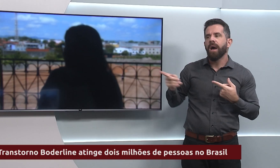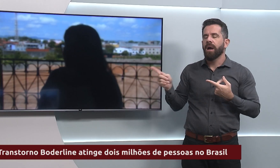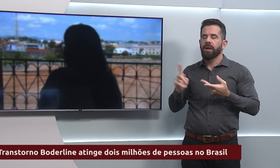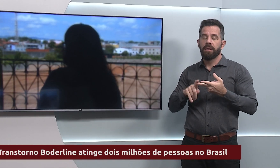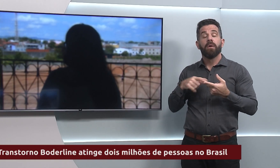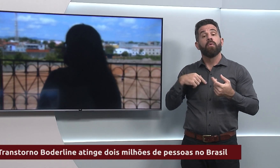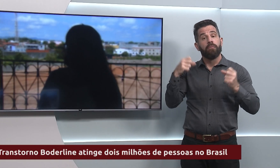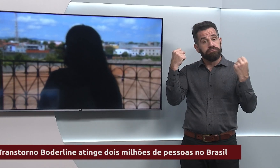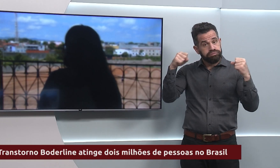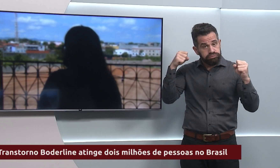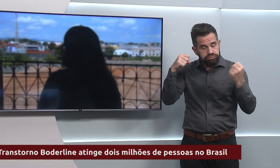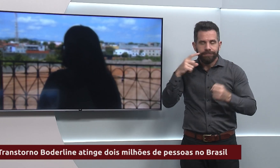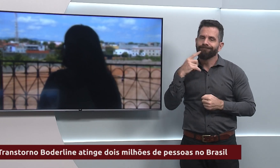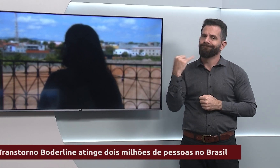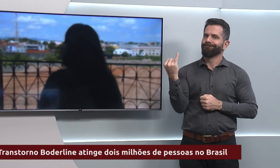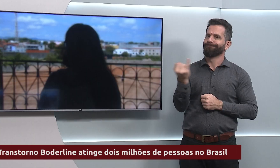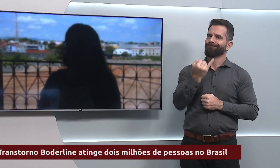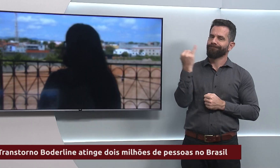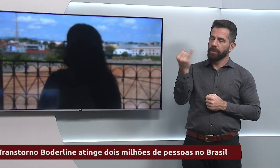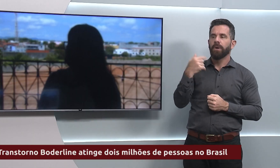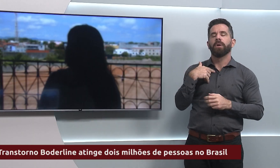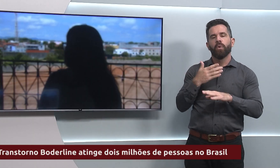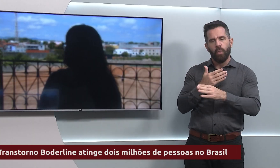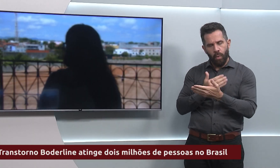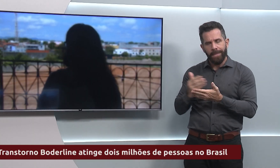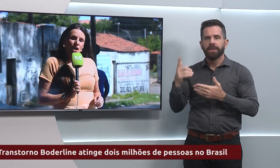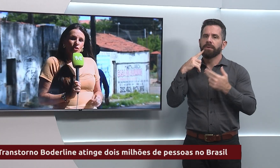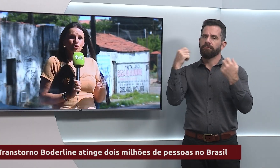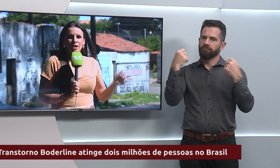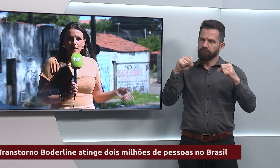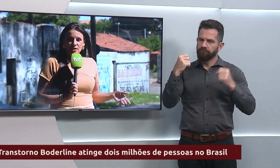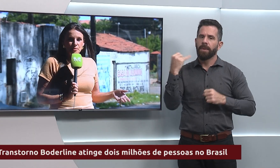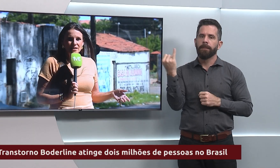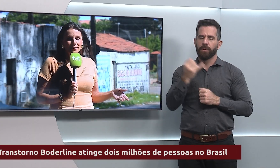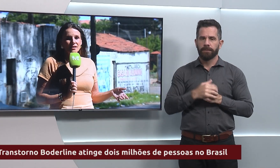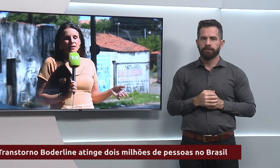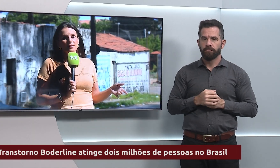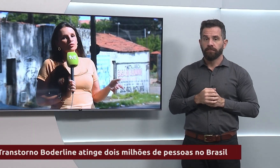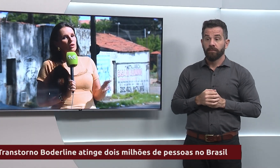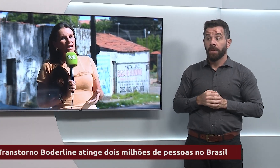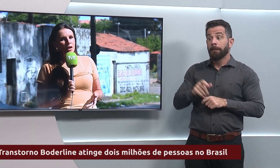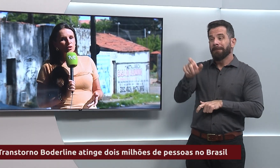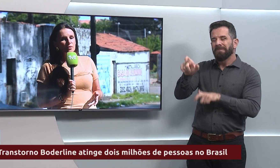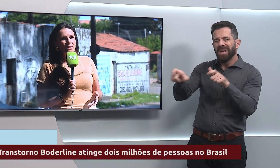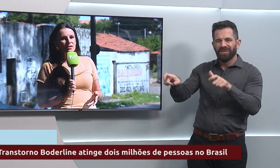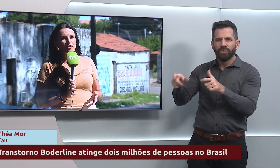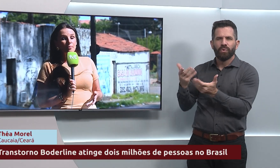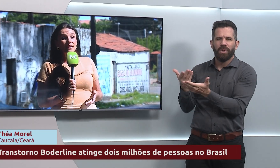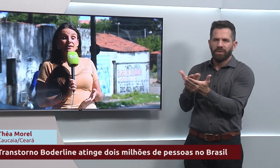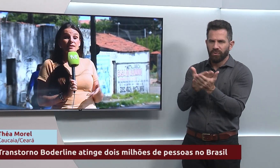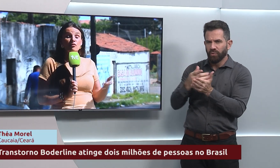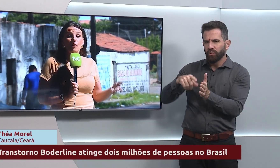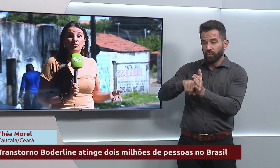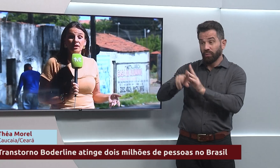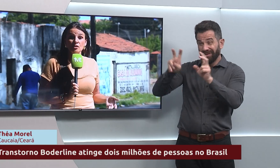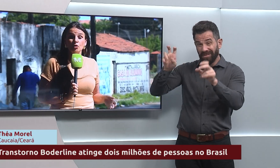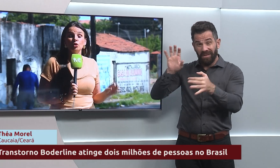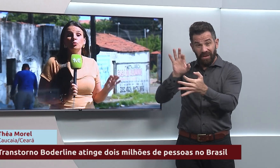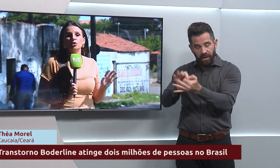também é muito importante. Eu procurei uma atividade física. No geral, os especialistas não têm uma causa específica para quem desenvolve o transtorno